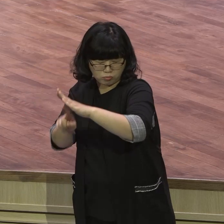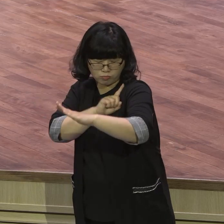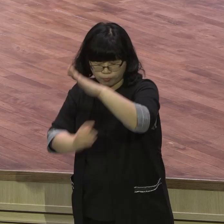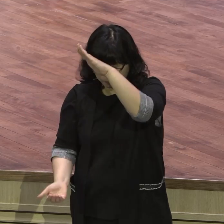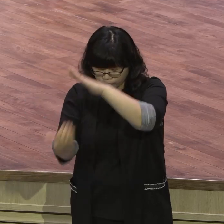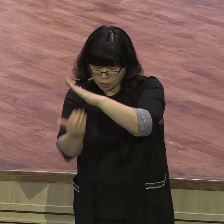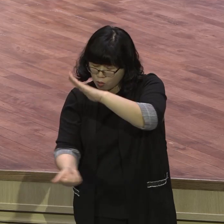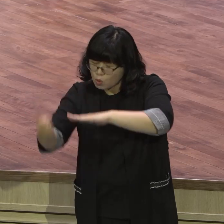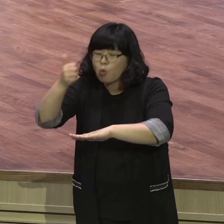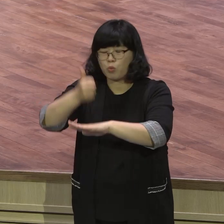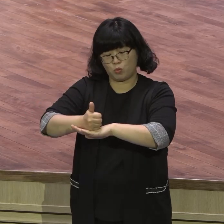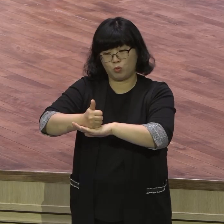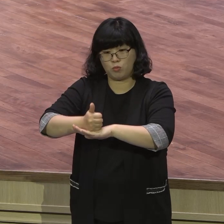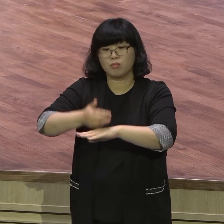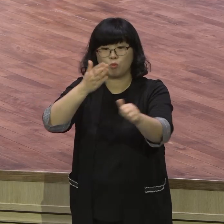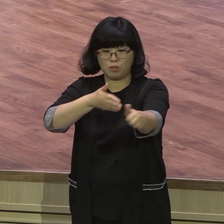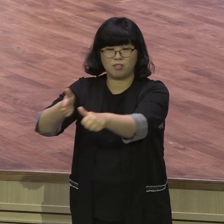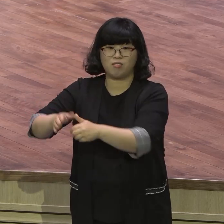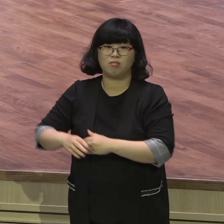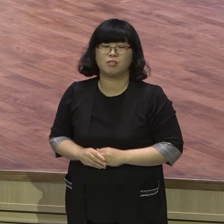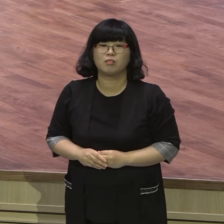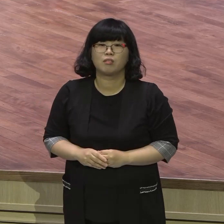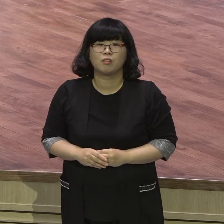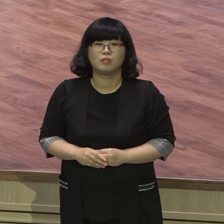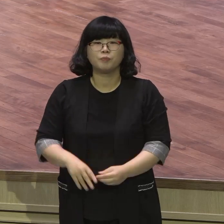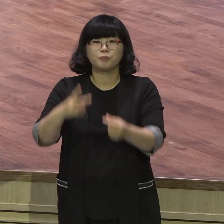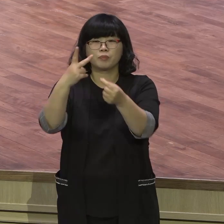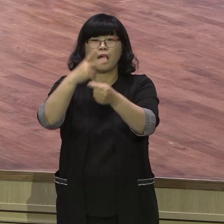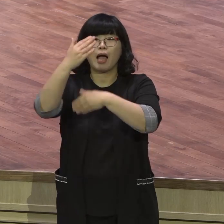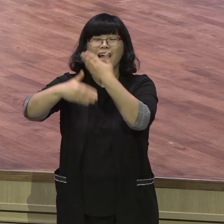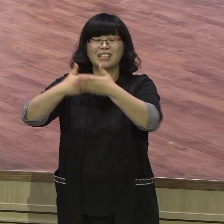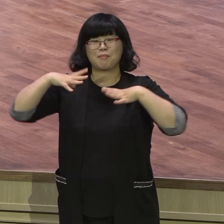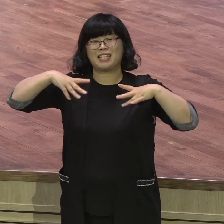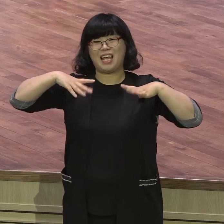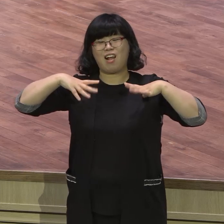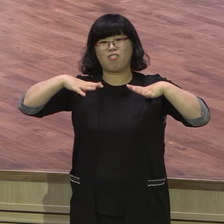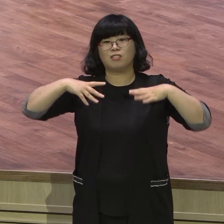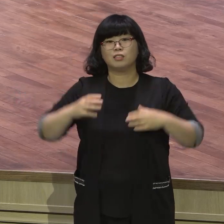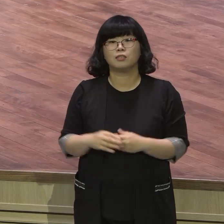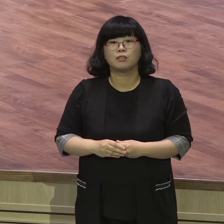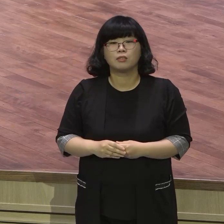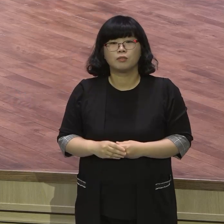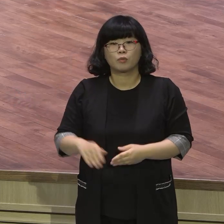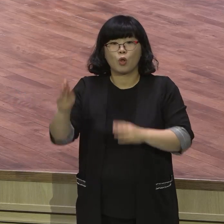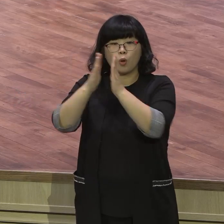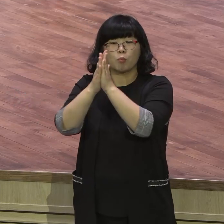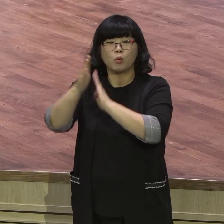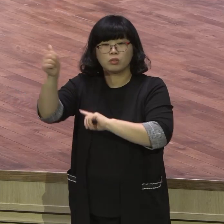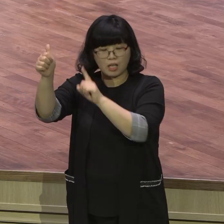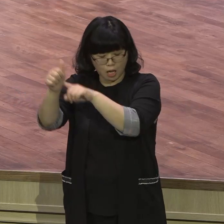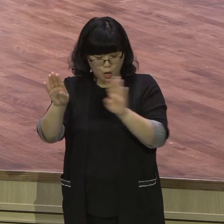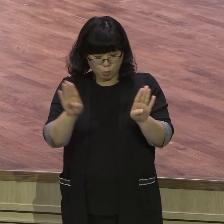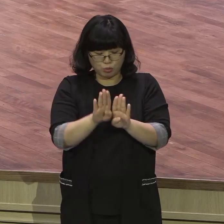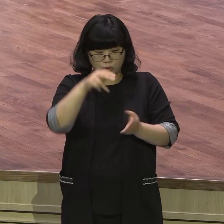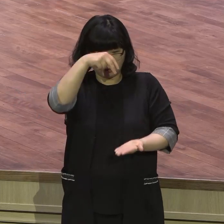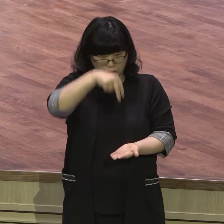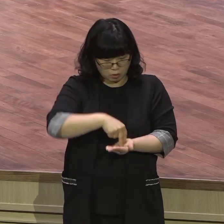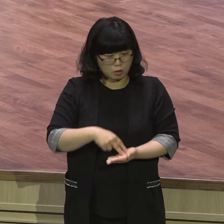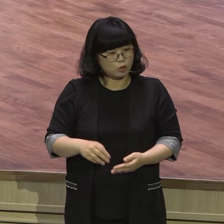두번째로 하나님의 자랑거리입니다. 26절로 28절봅니다. 이에 모세가 진문에 서서 이르되